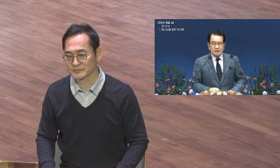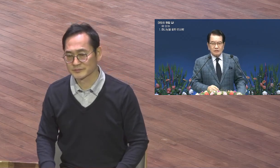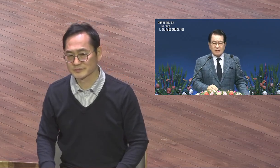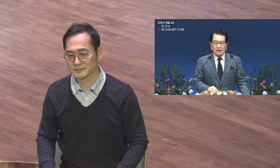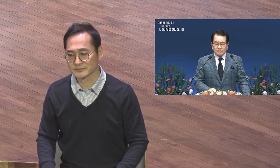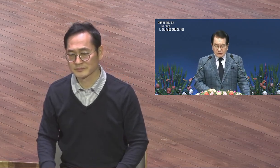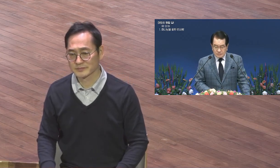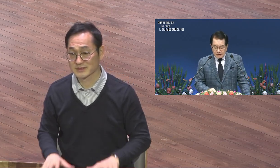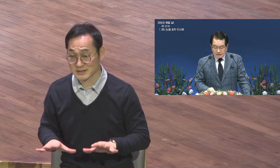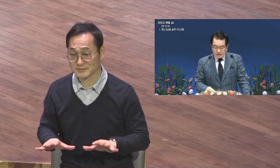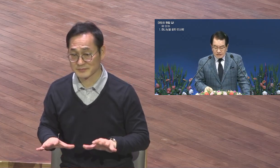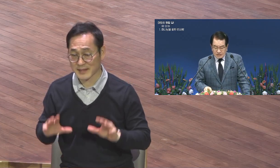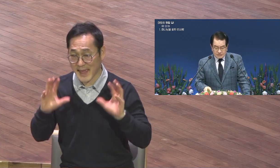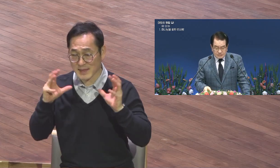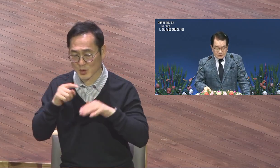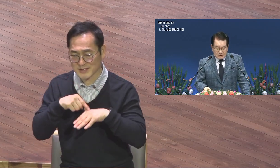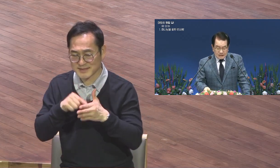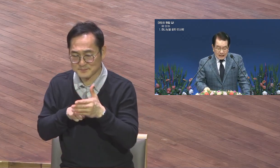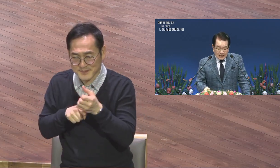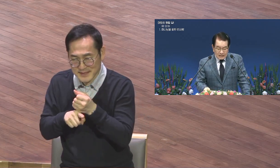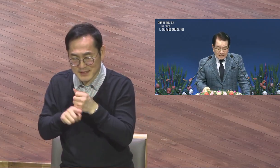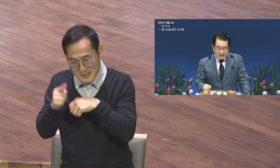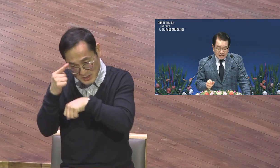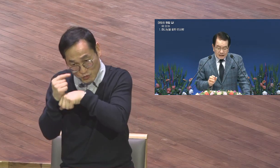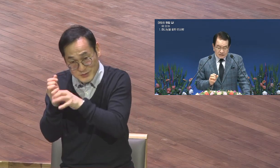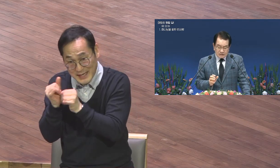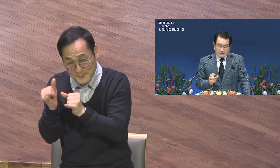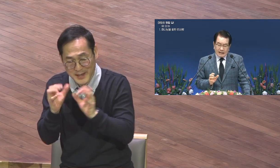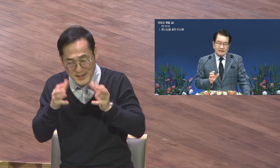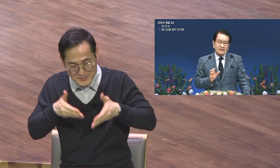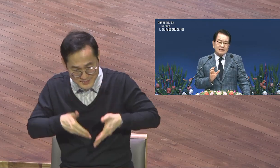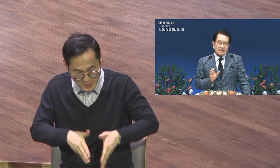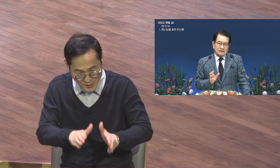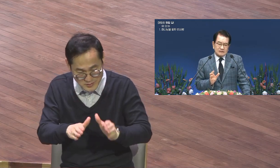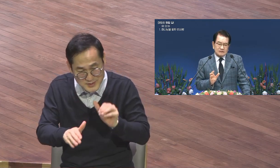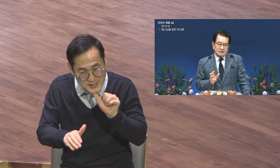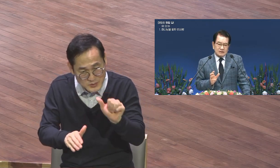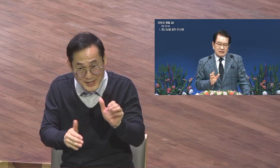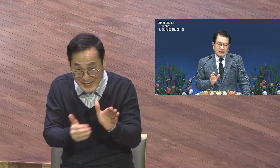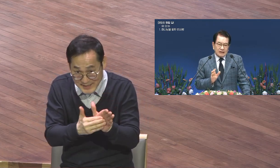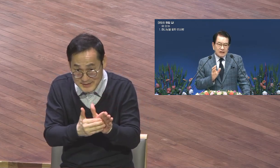지금 시대요, 아동 심리학자들은 아이가 태어나서